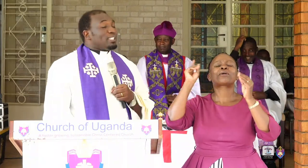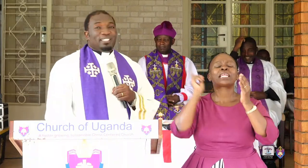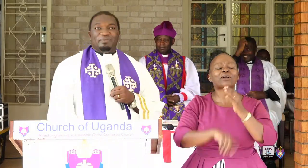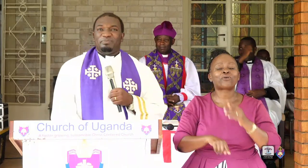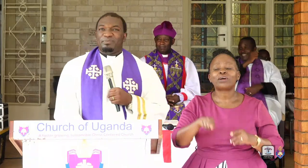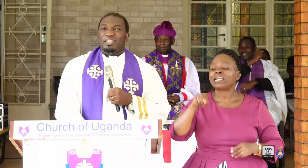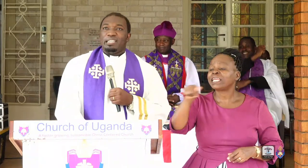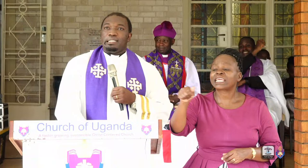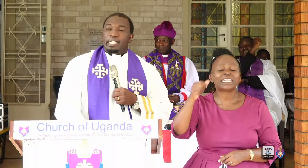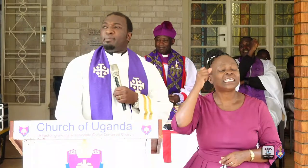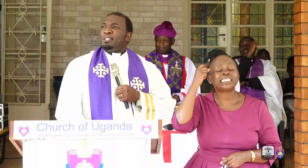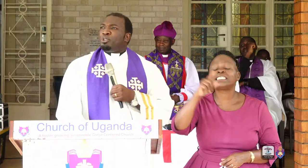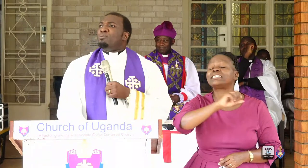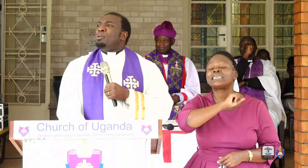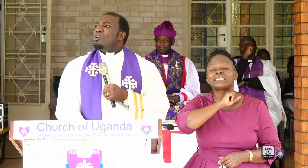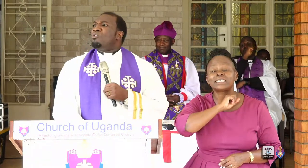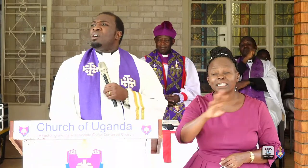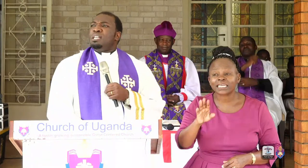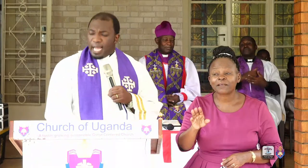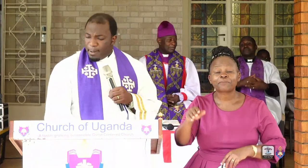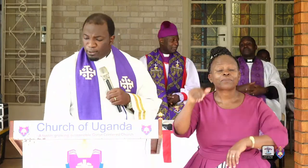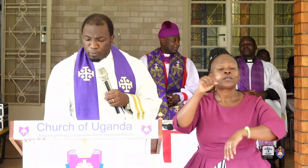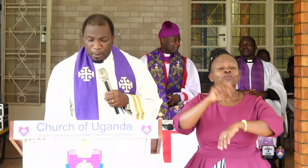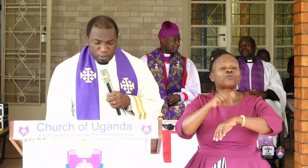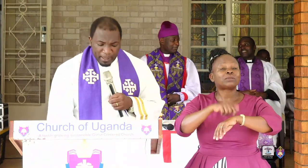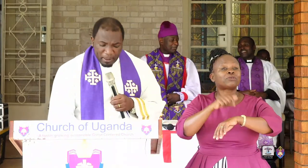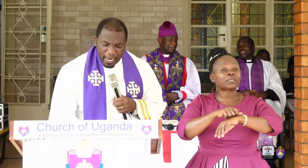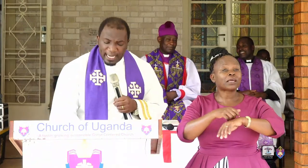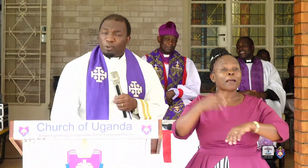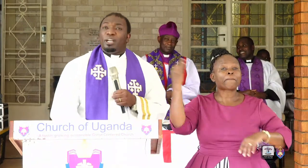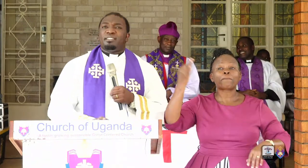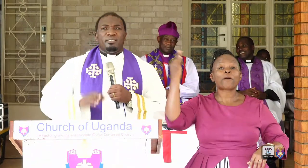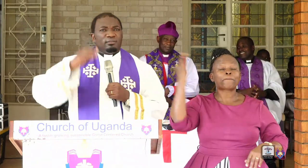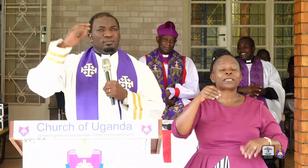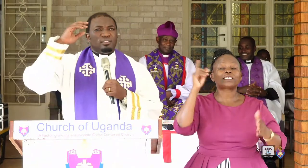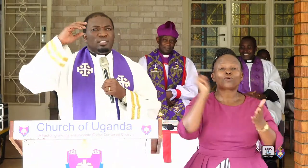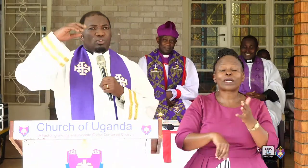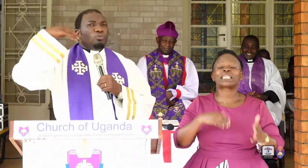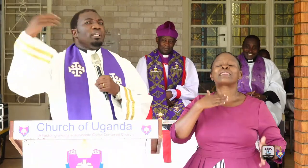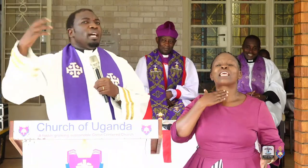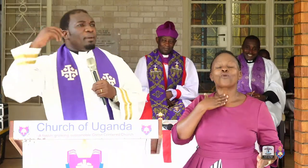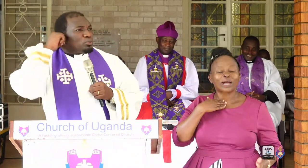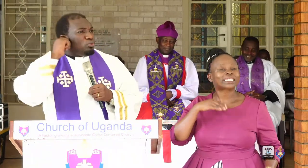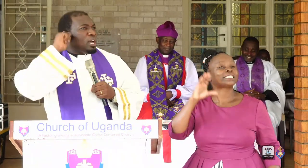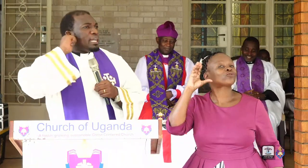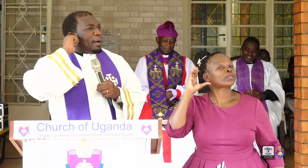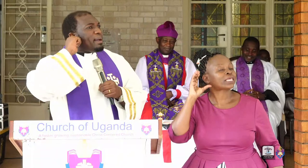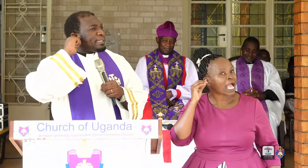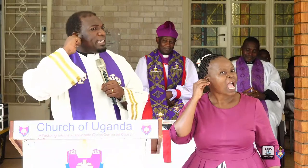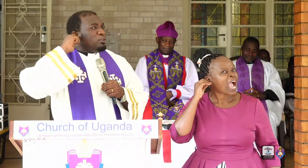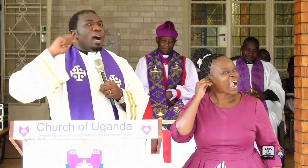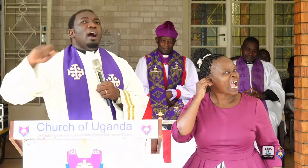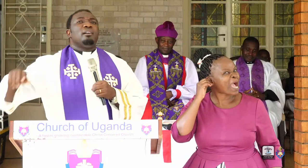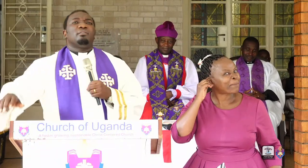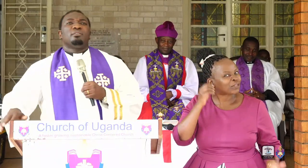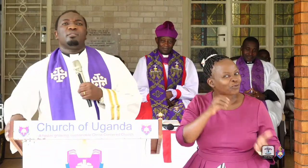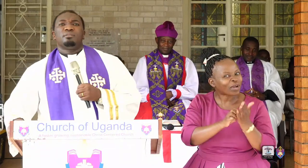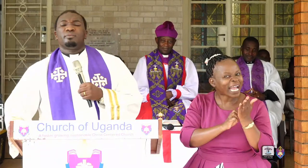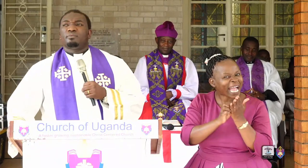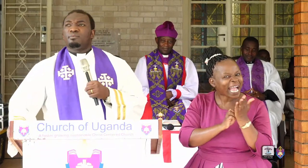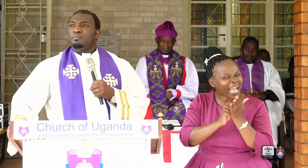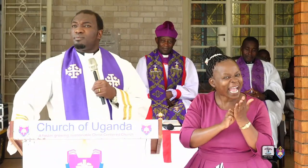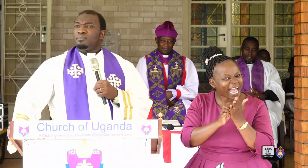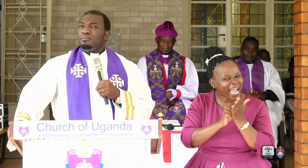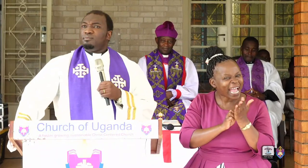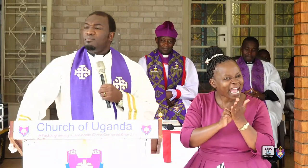takola ki? Takimanyi. Tuli mu biro ng'abantu babuulira bye baagala kukola ki? Kuwulira. Amatu gabasiiwa,